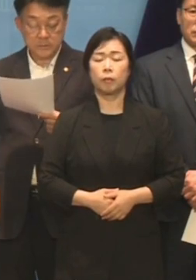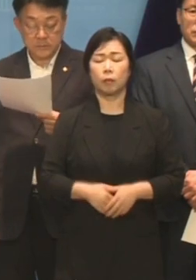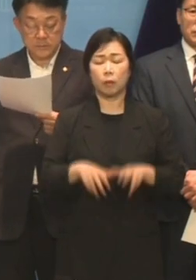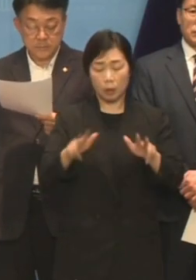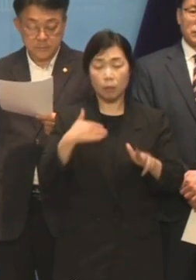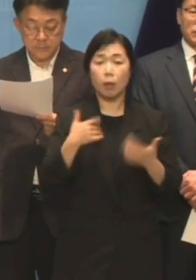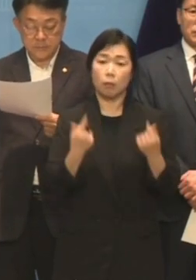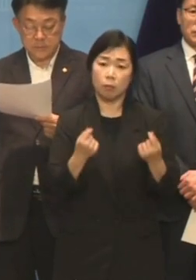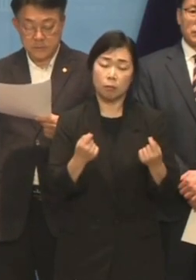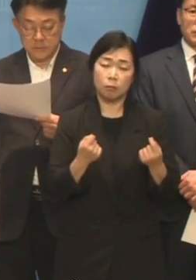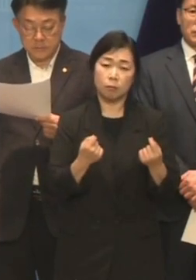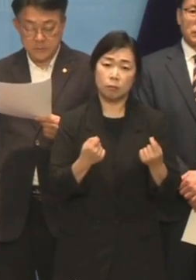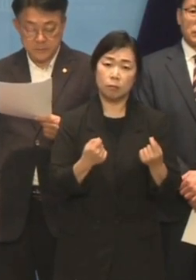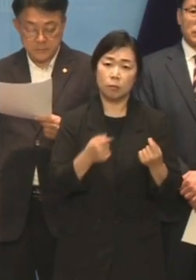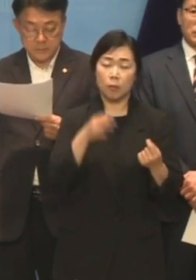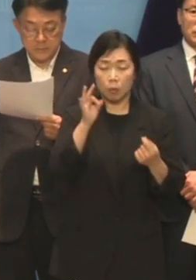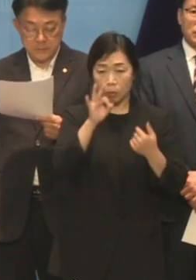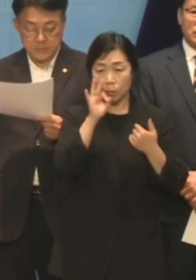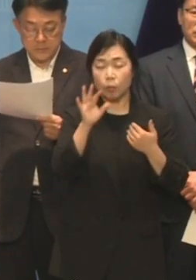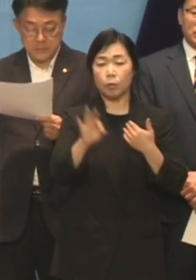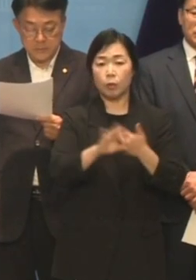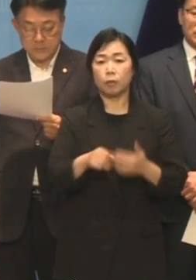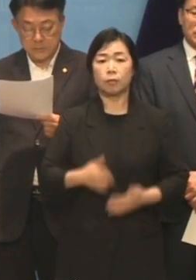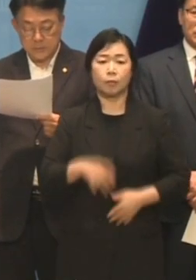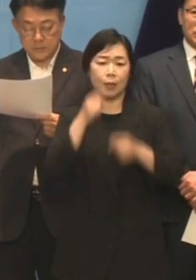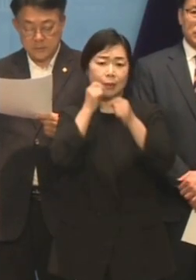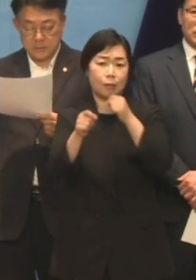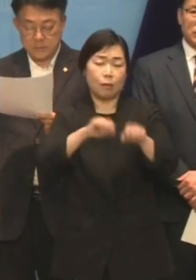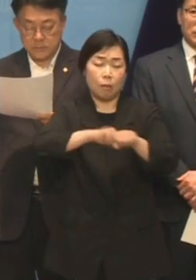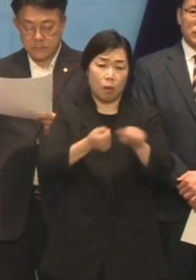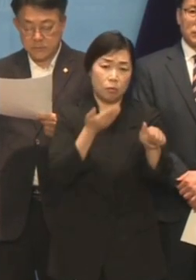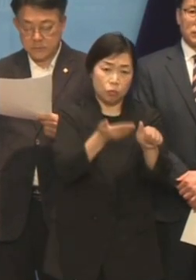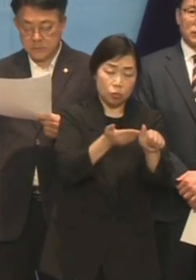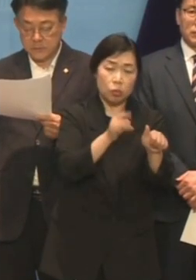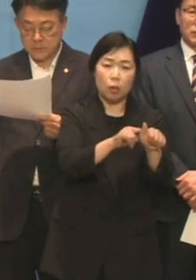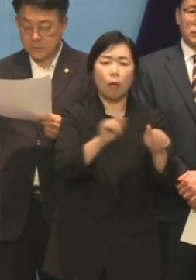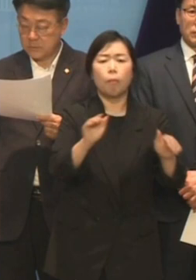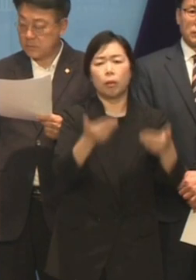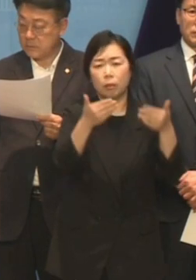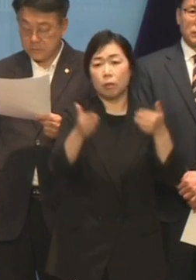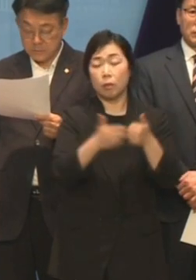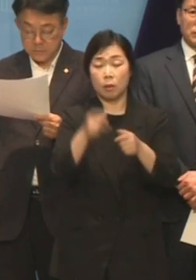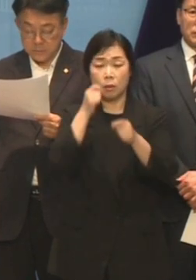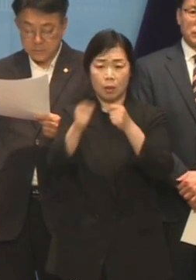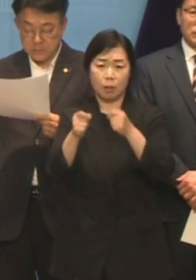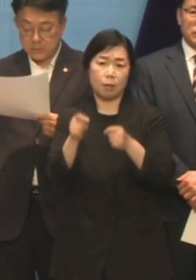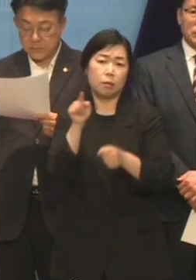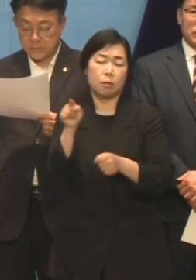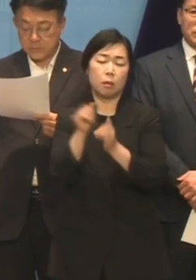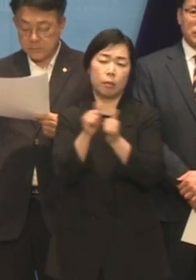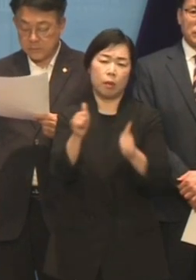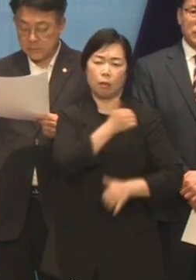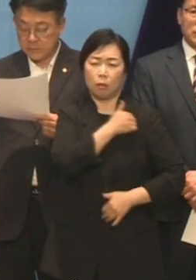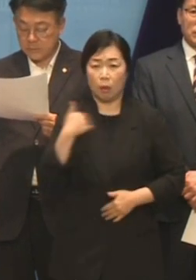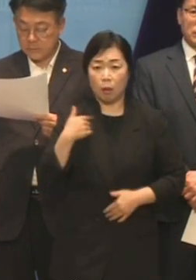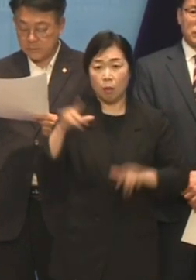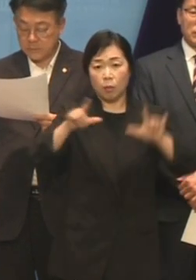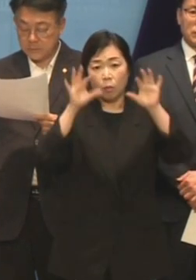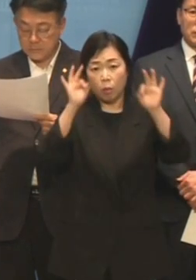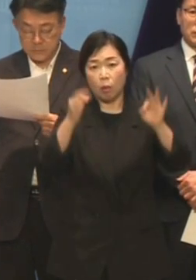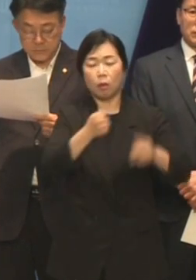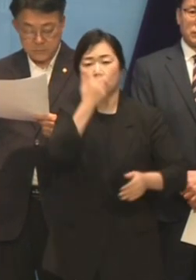이런 상황은 어이없는 사기꾼의 처벌이 가벼우니 사기꾼이 이렇게 당당한 것이